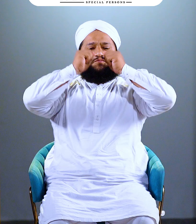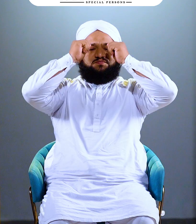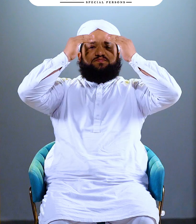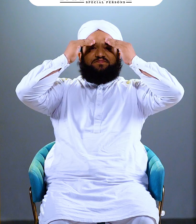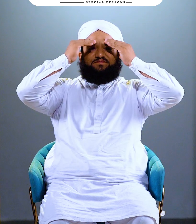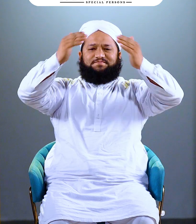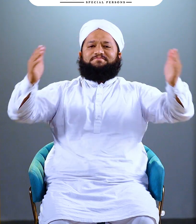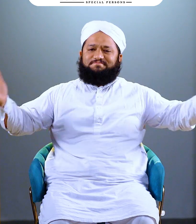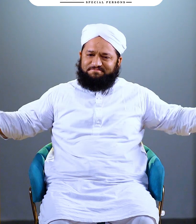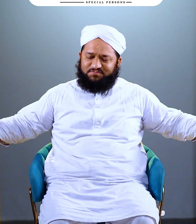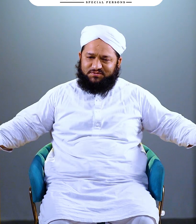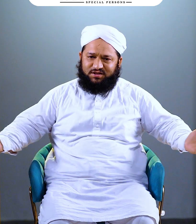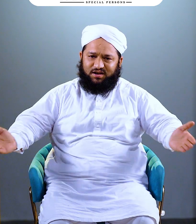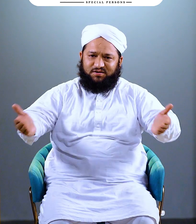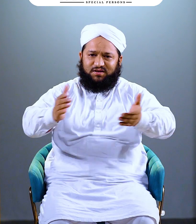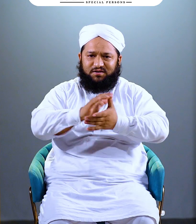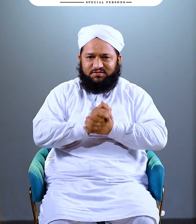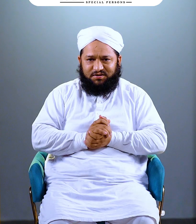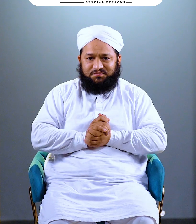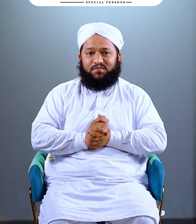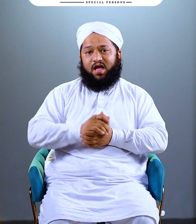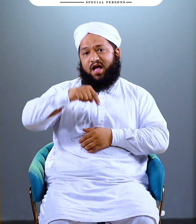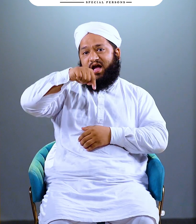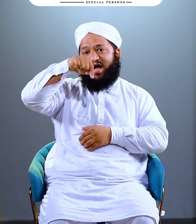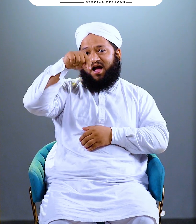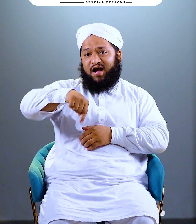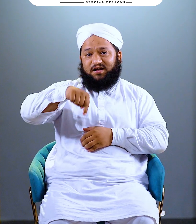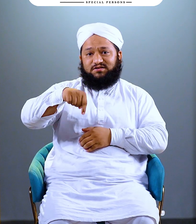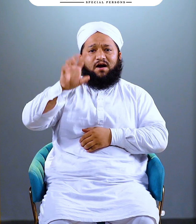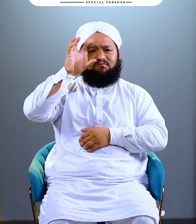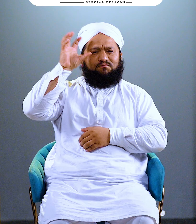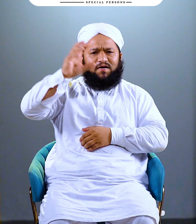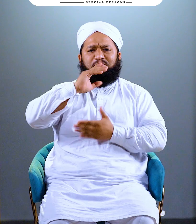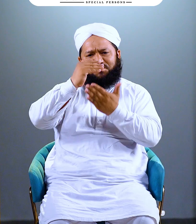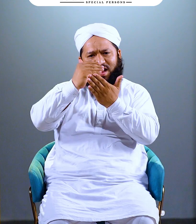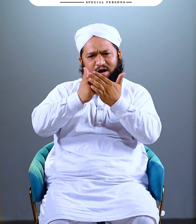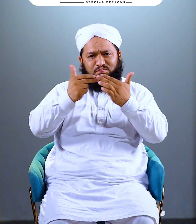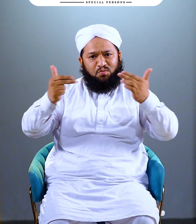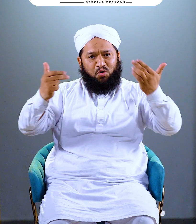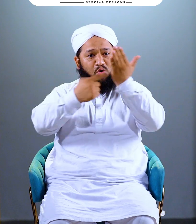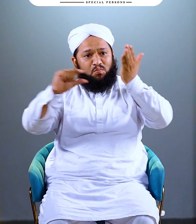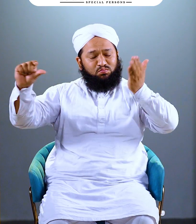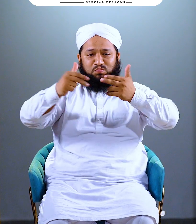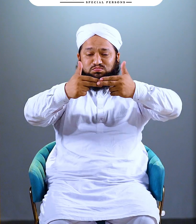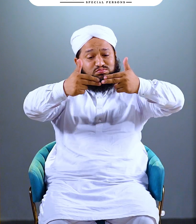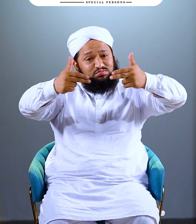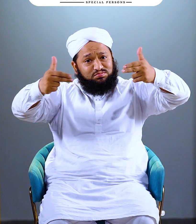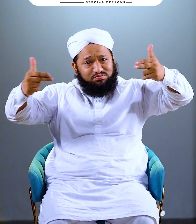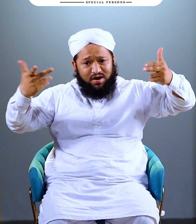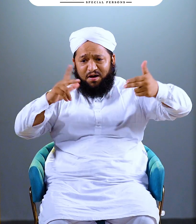صلو علی الحبیب صلی اللہ تعالی علی محمد۔ آج جنرل ایتھکس ایک بہت بڑا ٹاپک ہے اور بہت